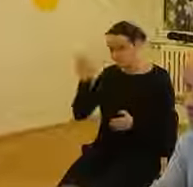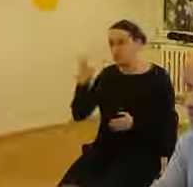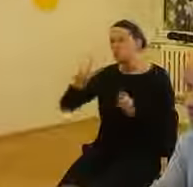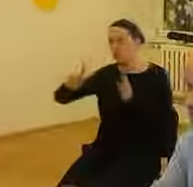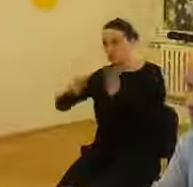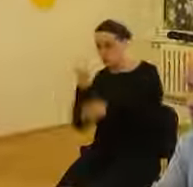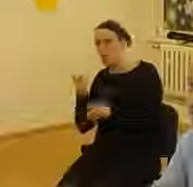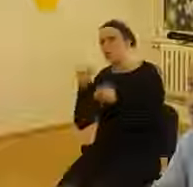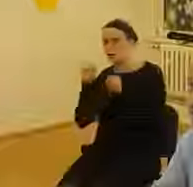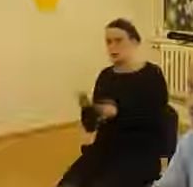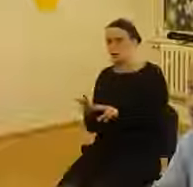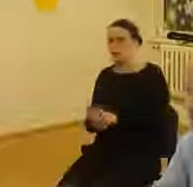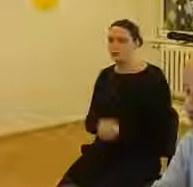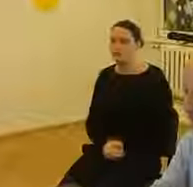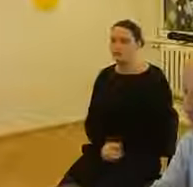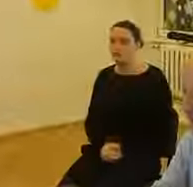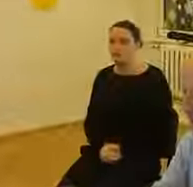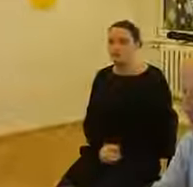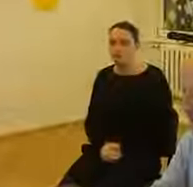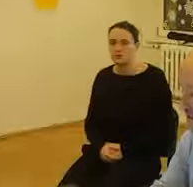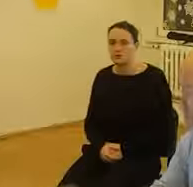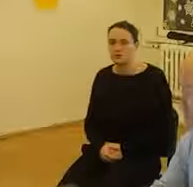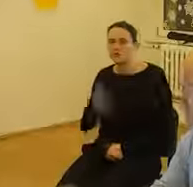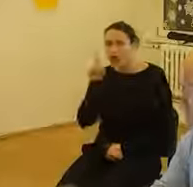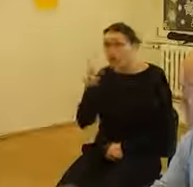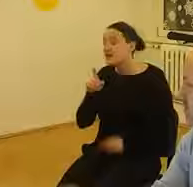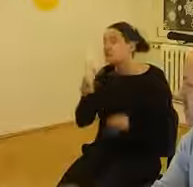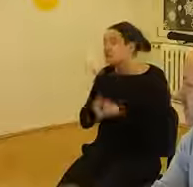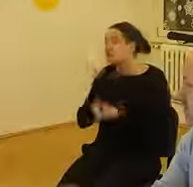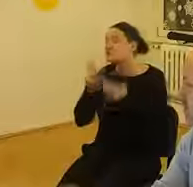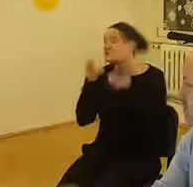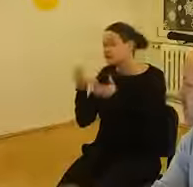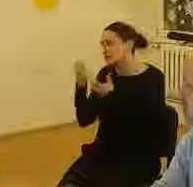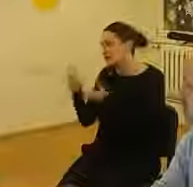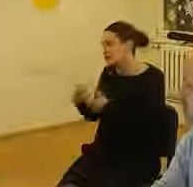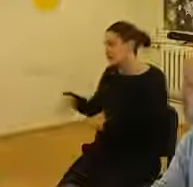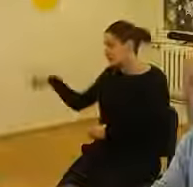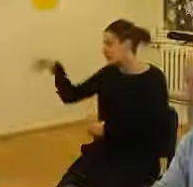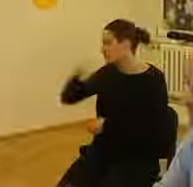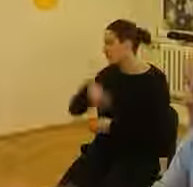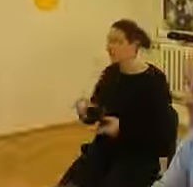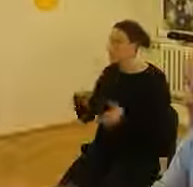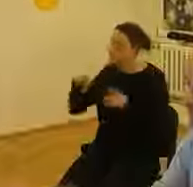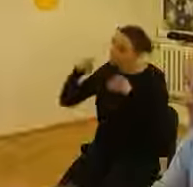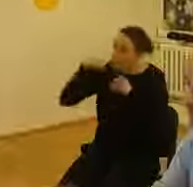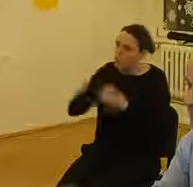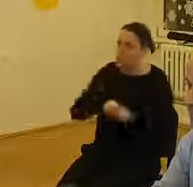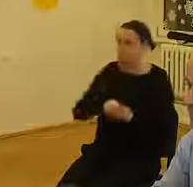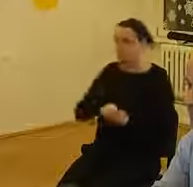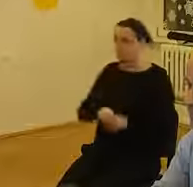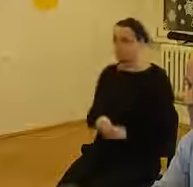do kolejnej Rady Dzielnicy, ale zachęcamy Państwa również do tego, żebyście zostali